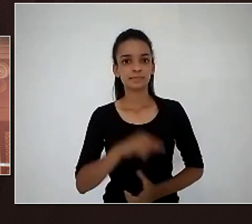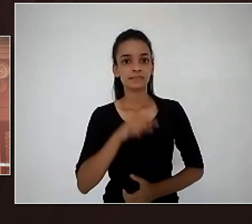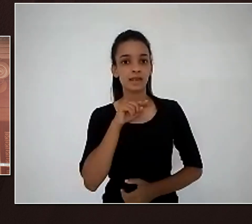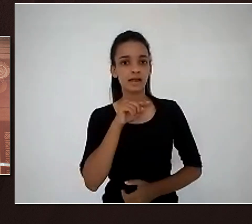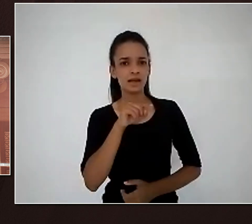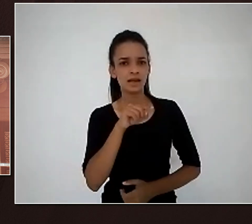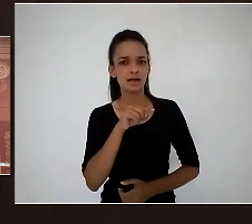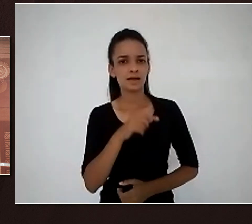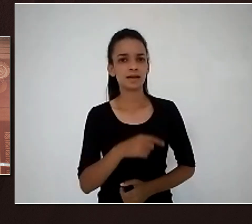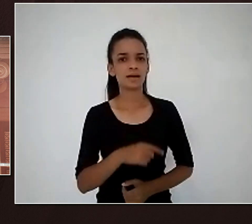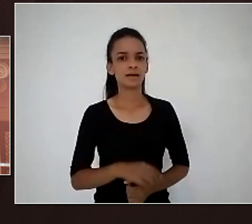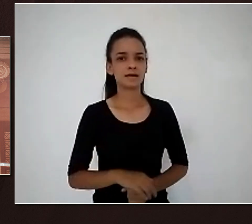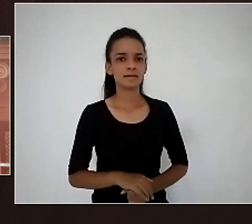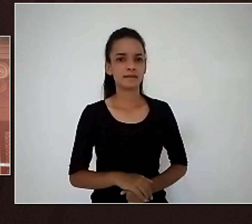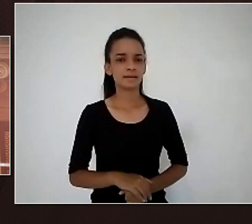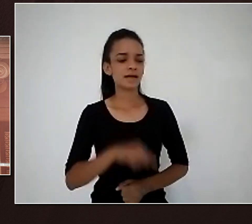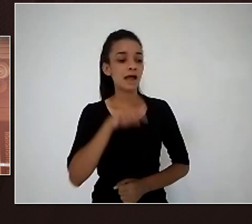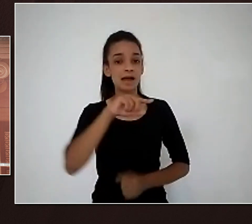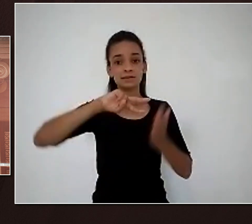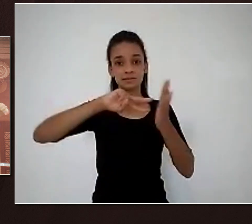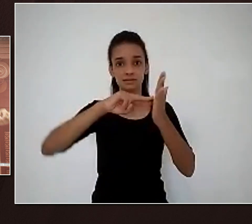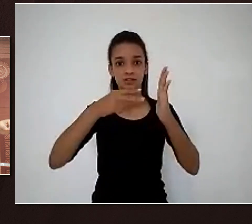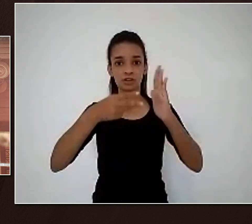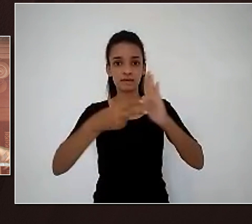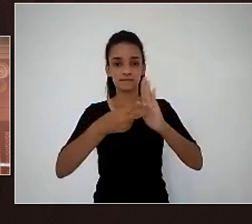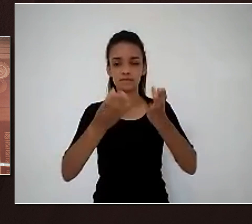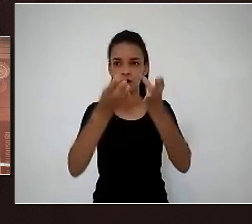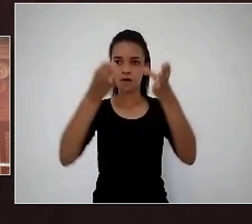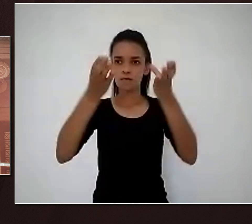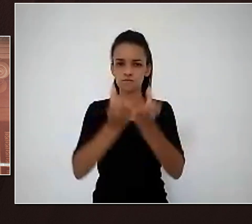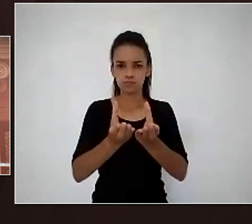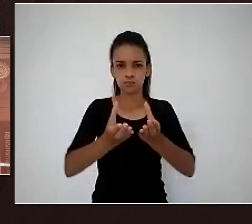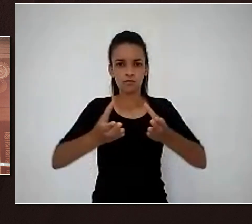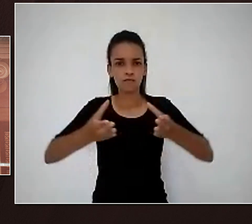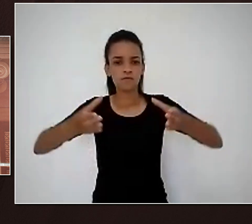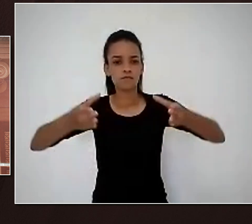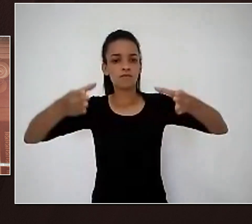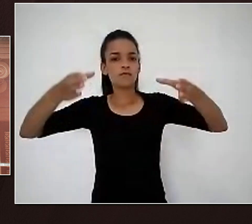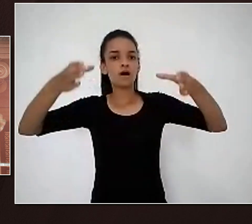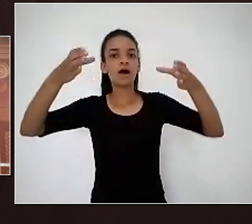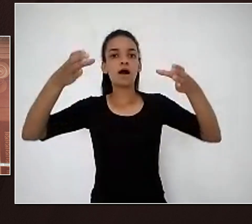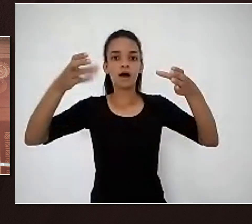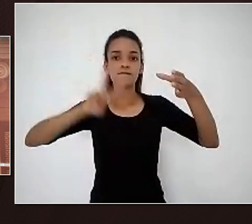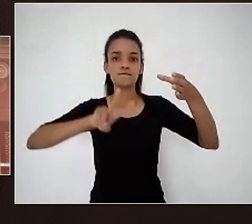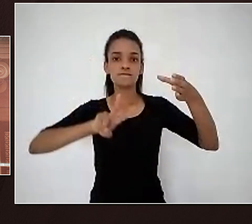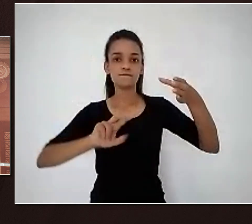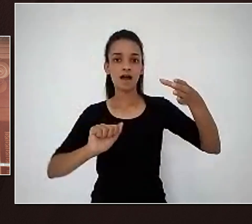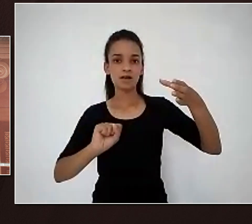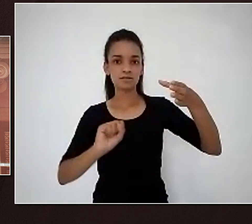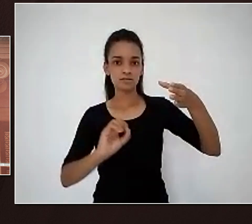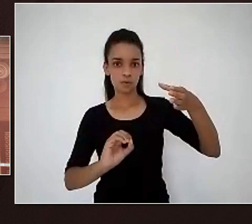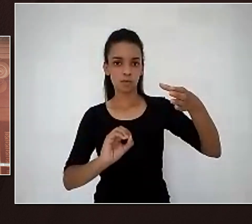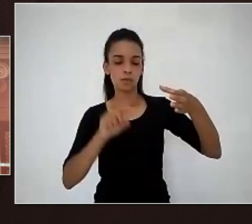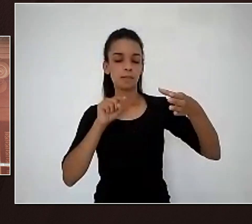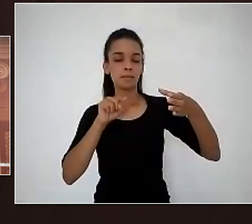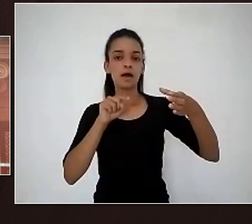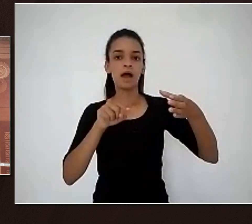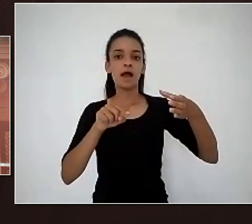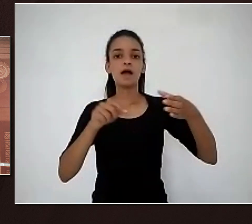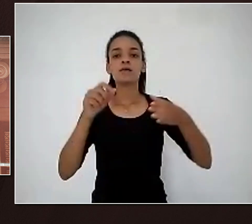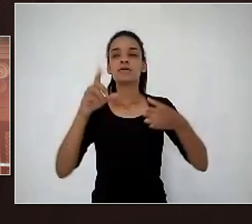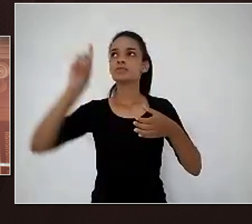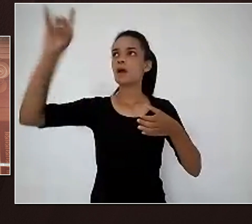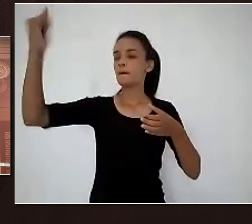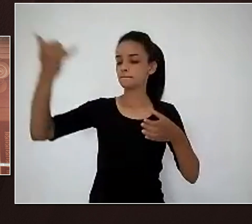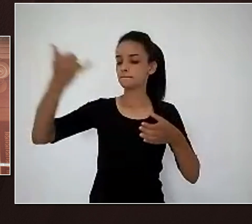do grupo de servos, né, para que possa conduzir, né, a palavra de Deus aos irmãos e praticarem